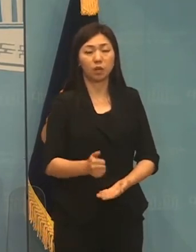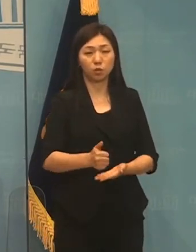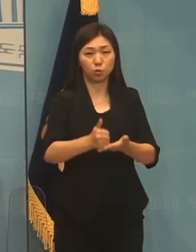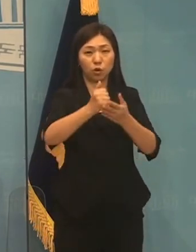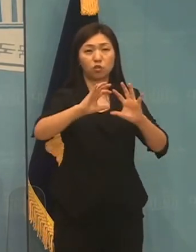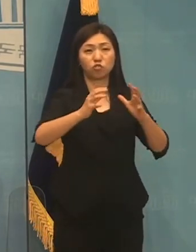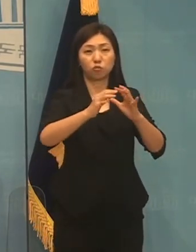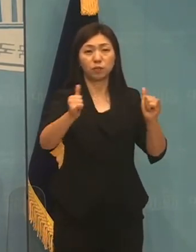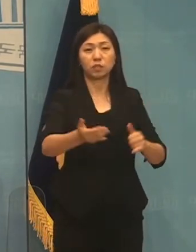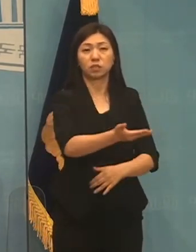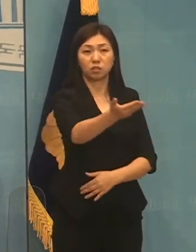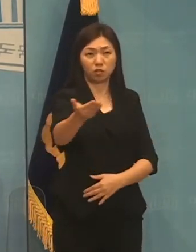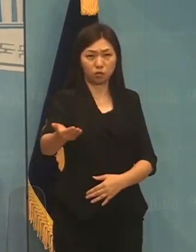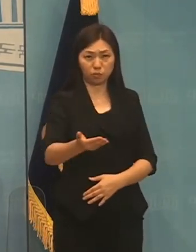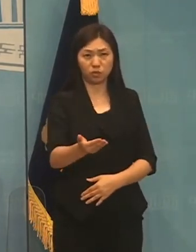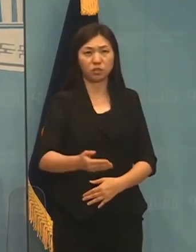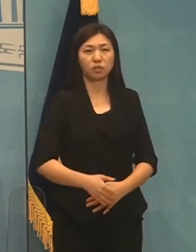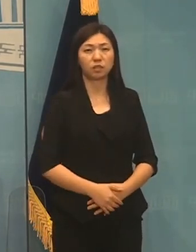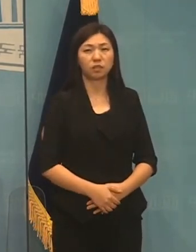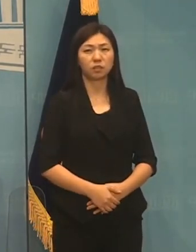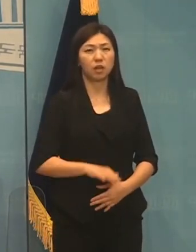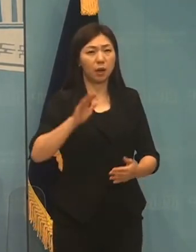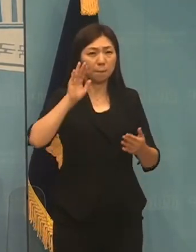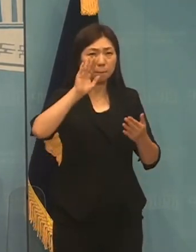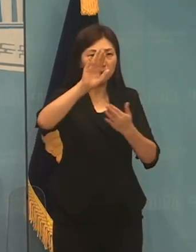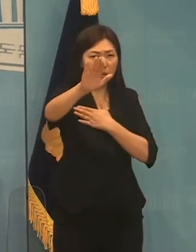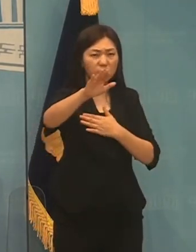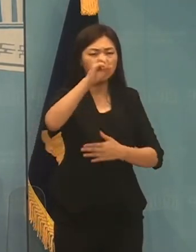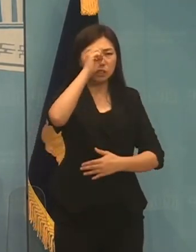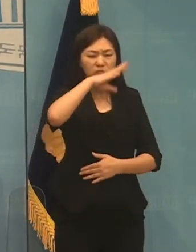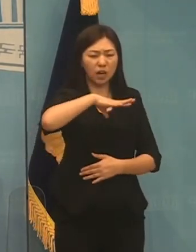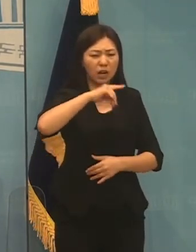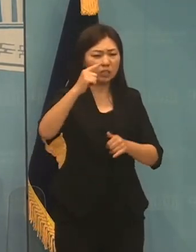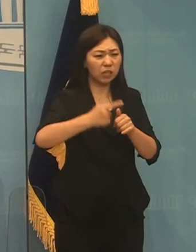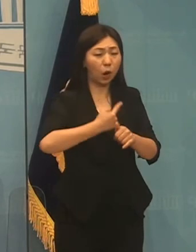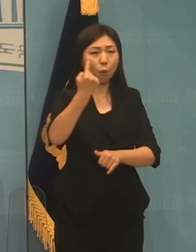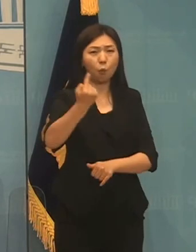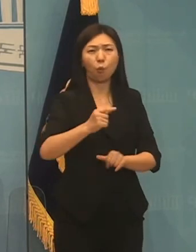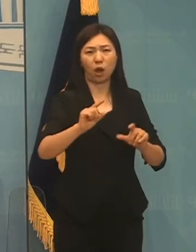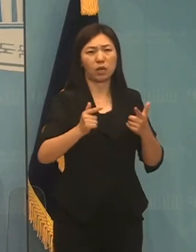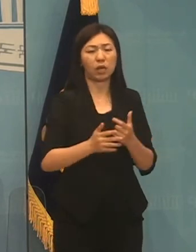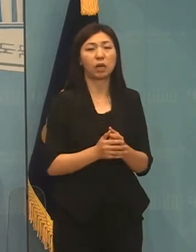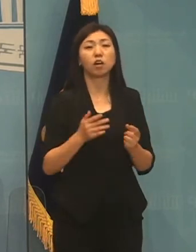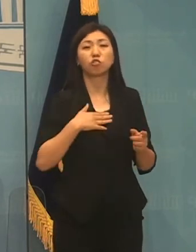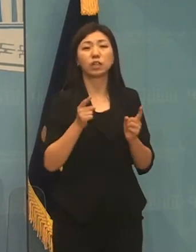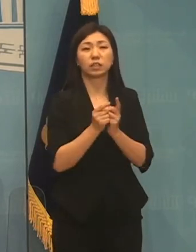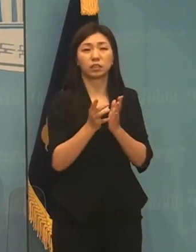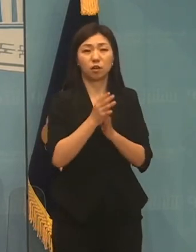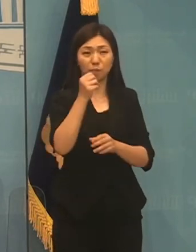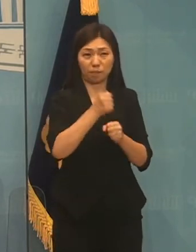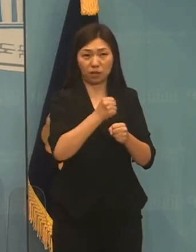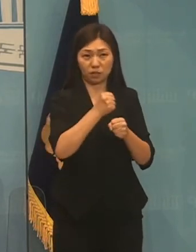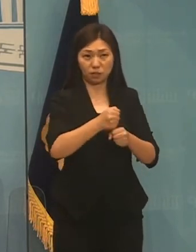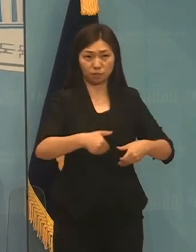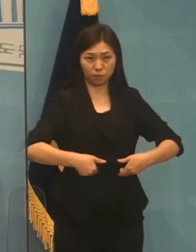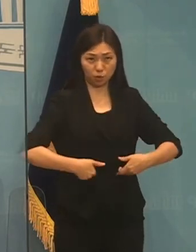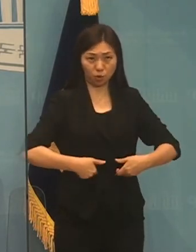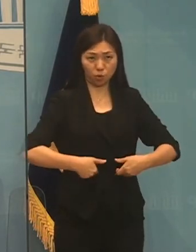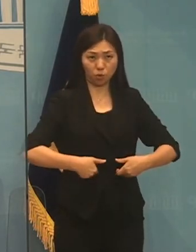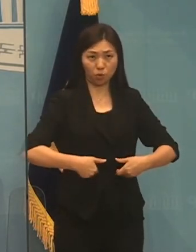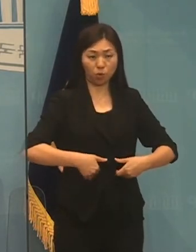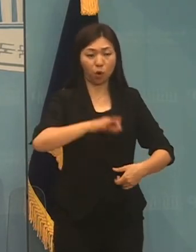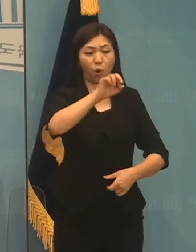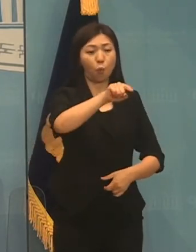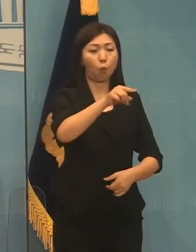존경하는 국민 여러분, 미래는 그냥 오는 것이 아니라 만드는 것입니다. 월터 디즈니가